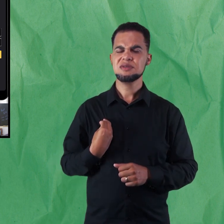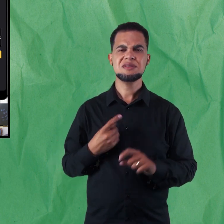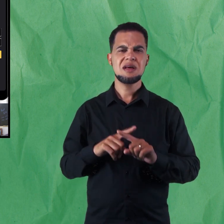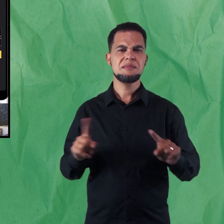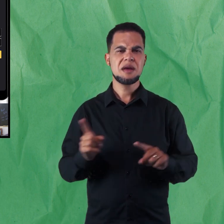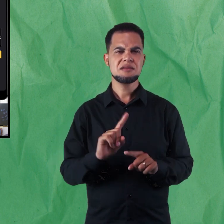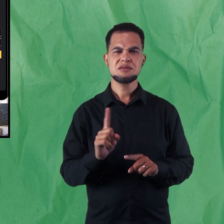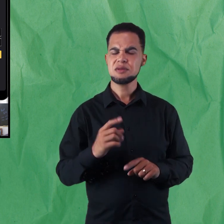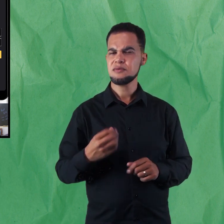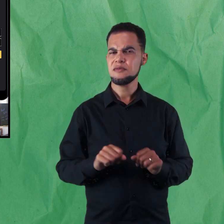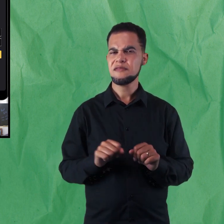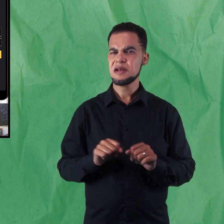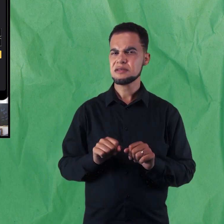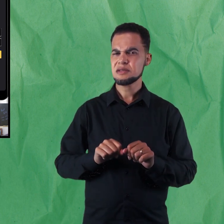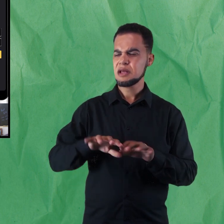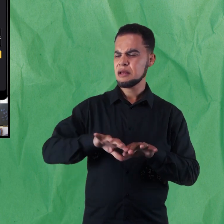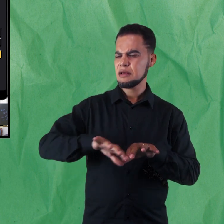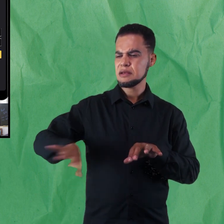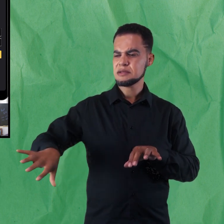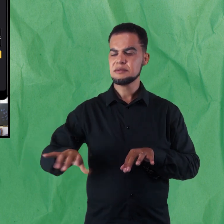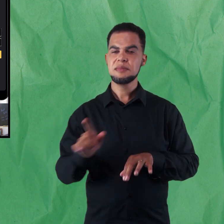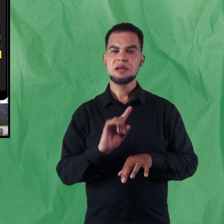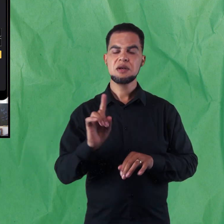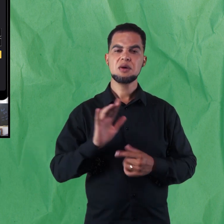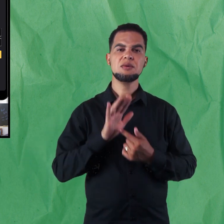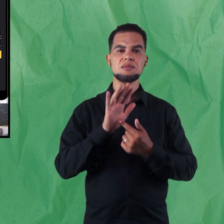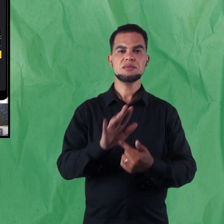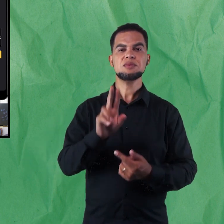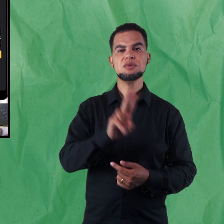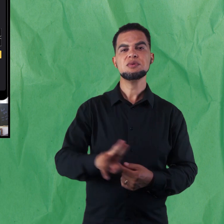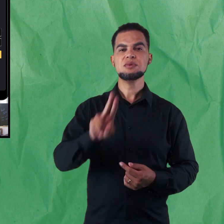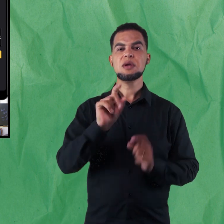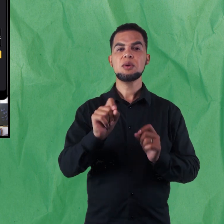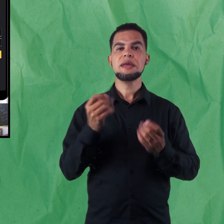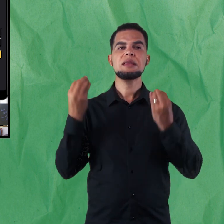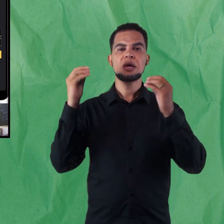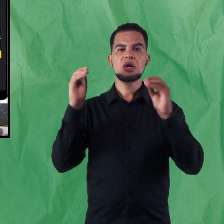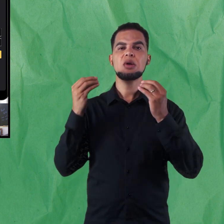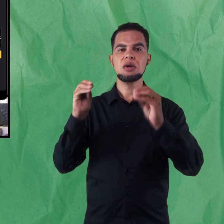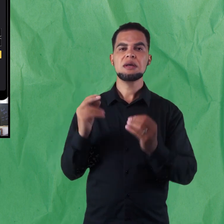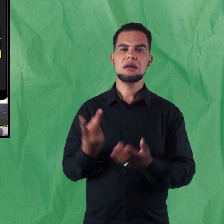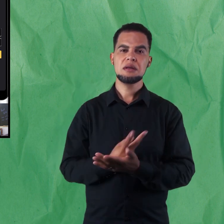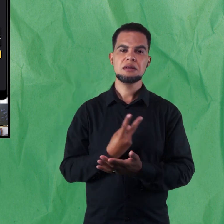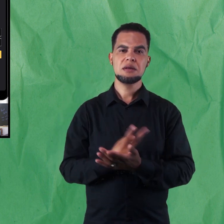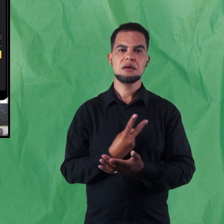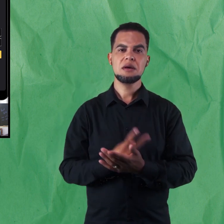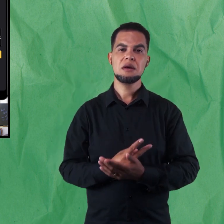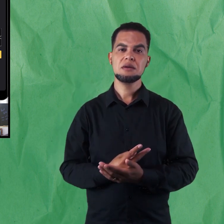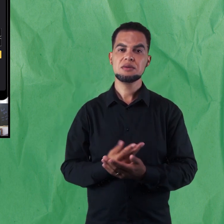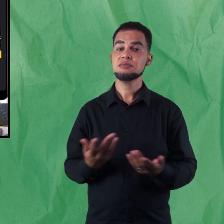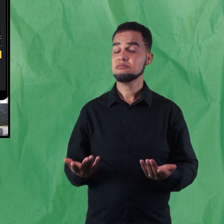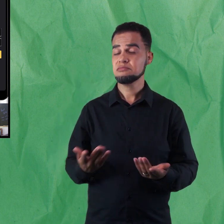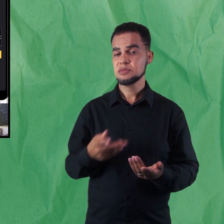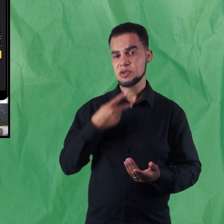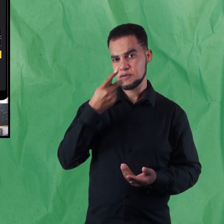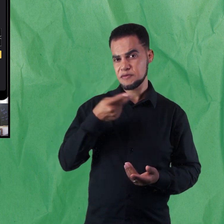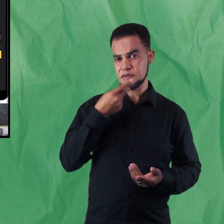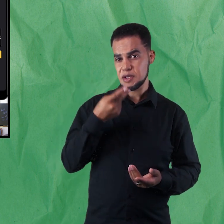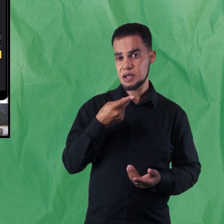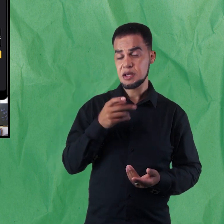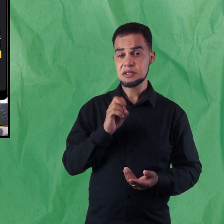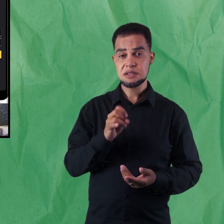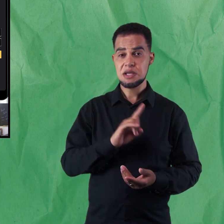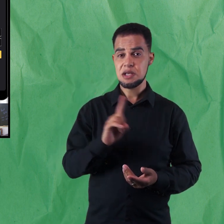que eu não vou fazer essa verificação separada para não mostrar para o usuário aquilo que ele está preenchendo errado, né? Então eu vou falar o seguinte, se ele